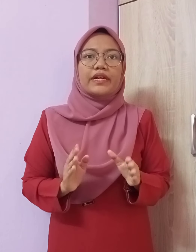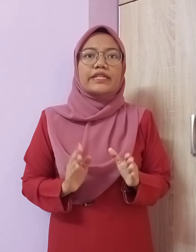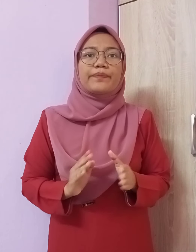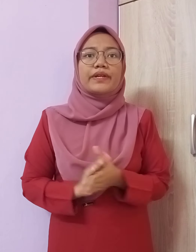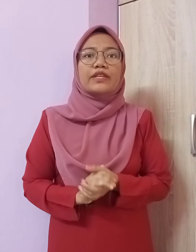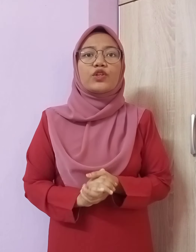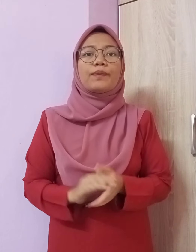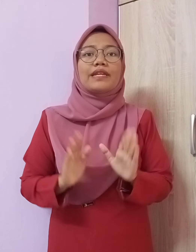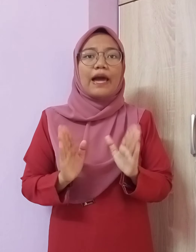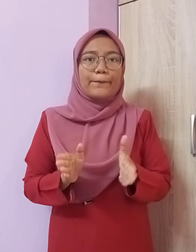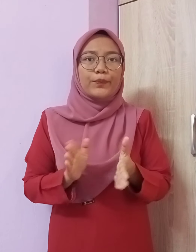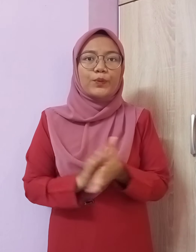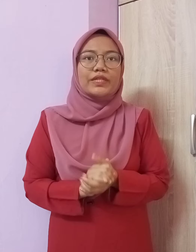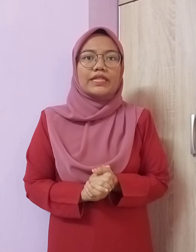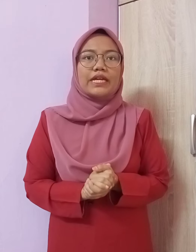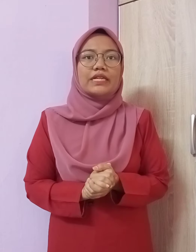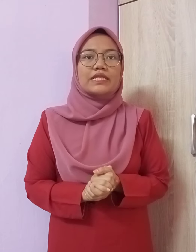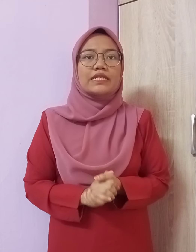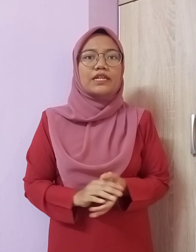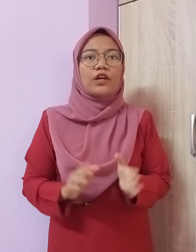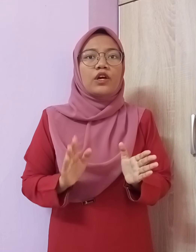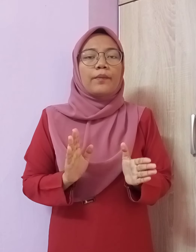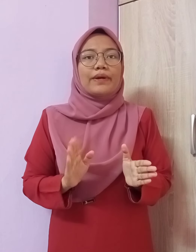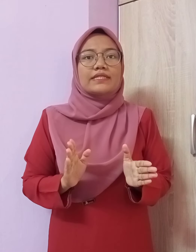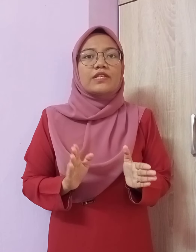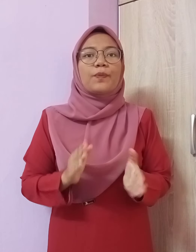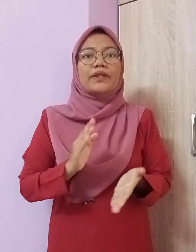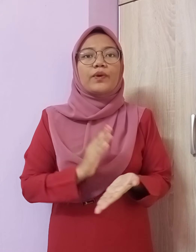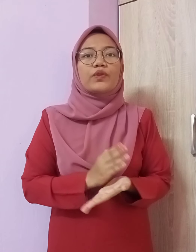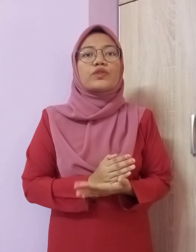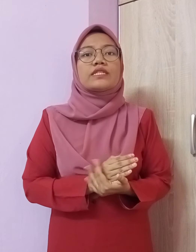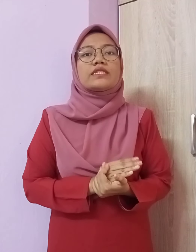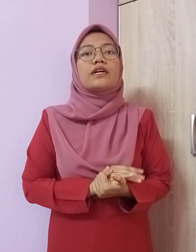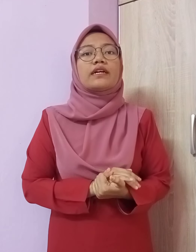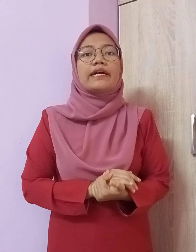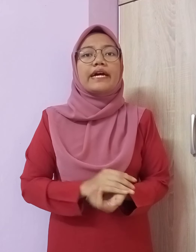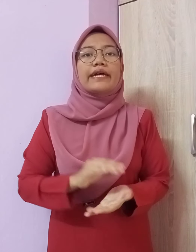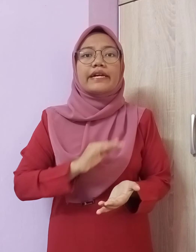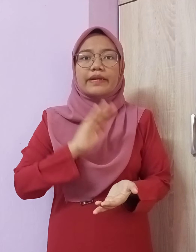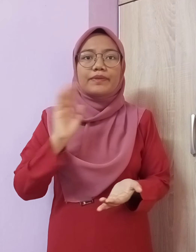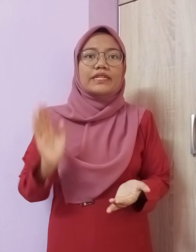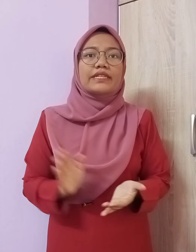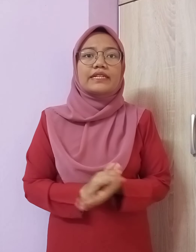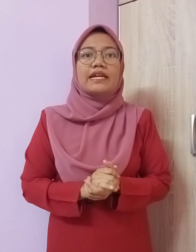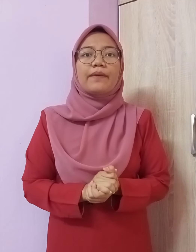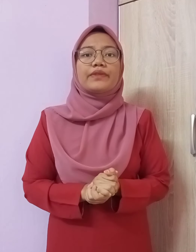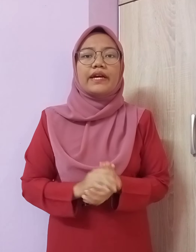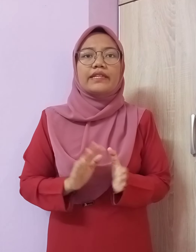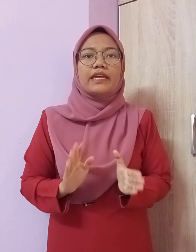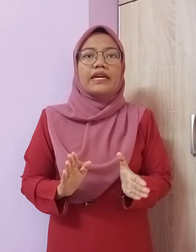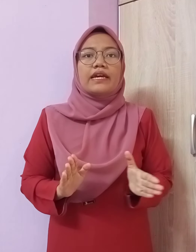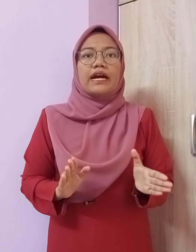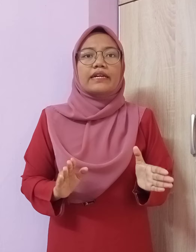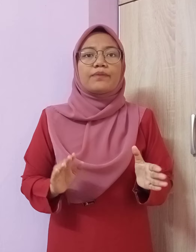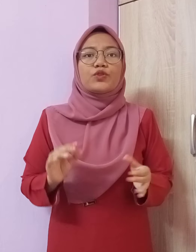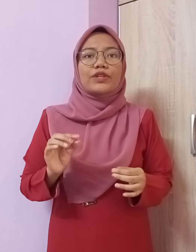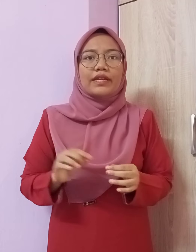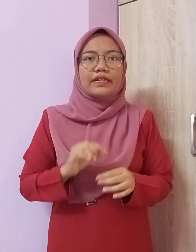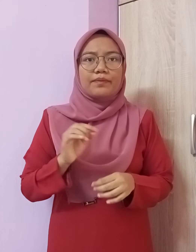hanya bergantung pada lampu minyak tanah sahaja. Pasti pada waktu senja keadaan akan menjadi gelap dan akan menyukarkan